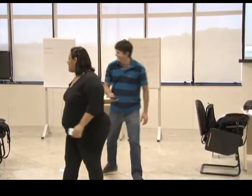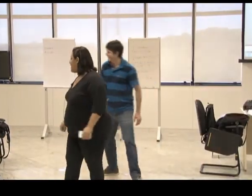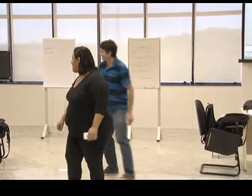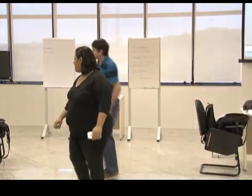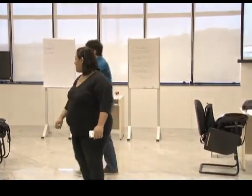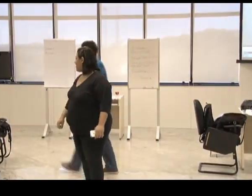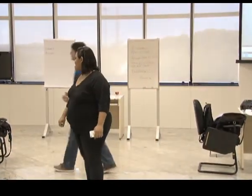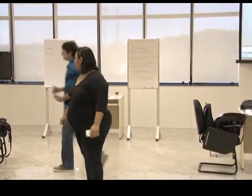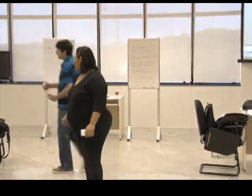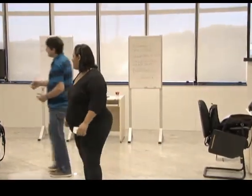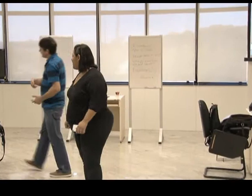Não.